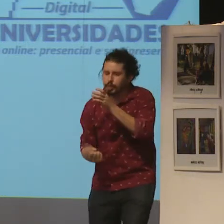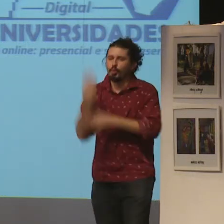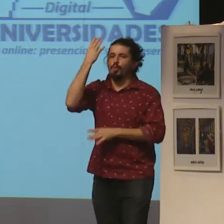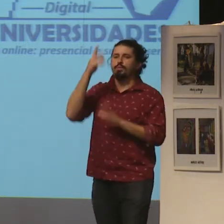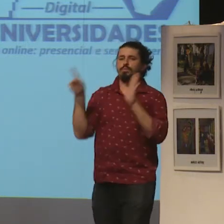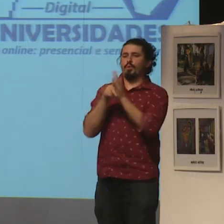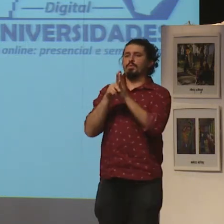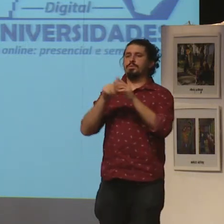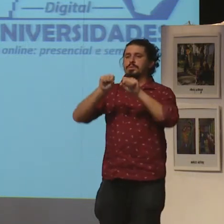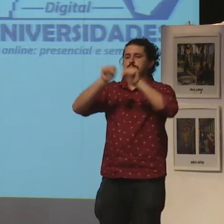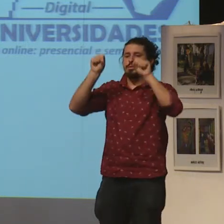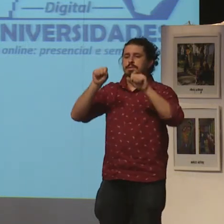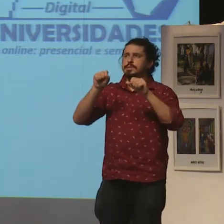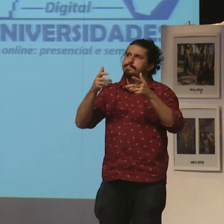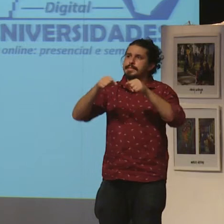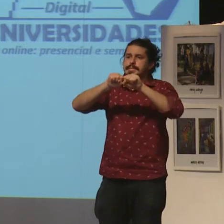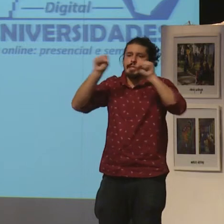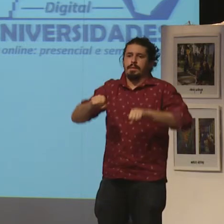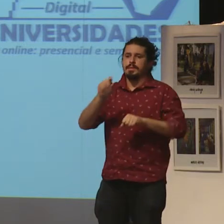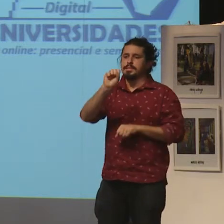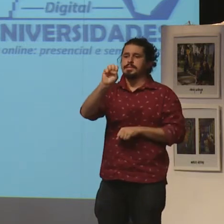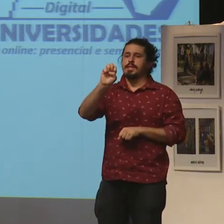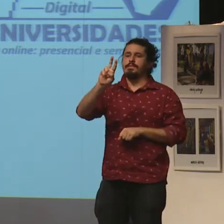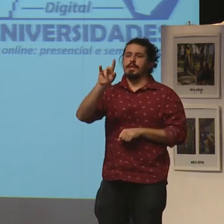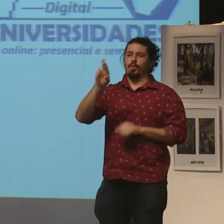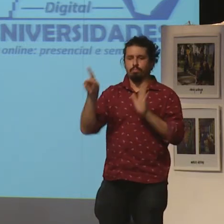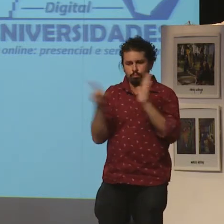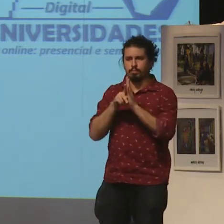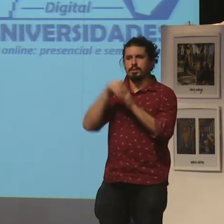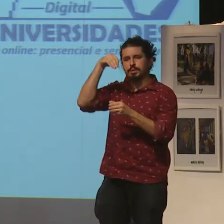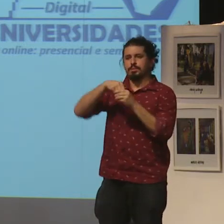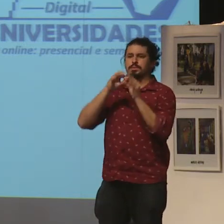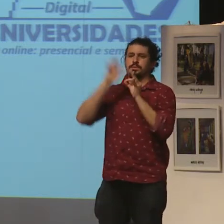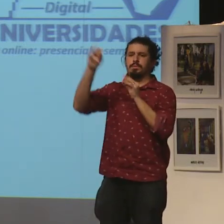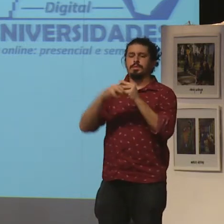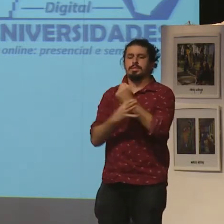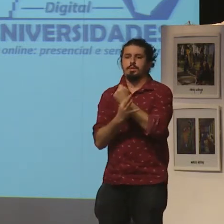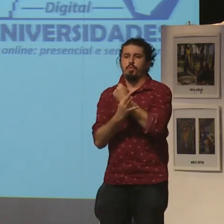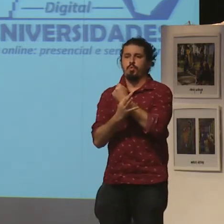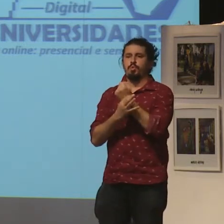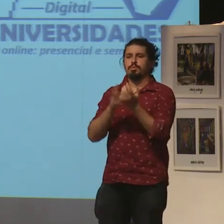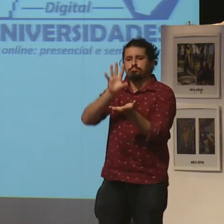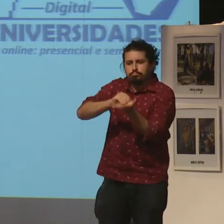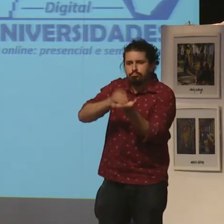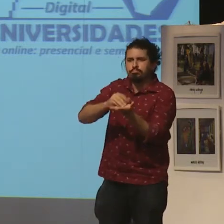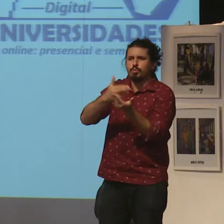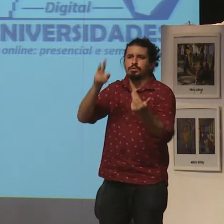aquele material didático também. O sistema, você tinha um servidor próprio, tinha que ter um servidor seguro ali